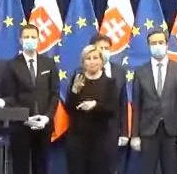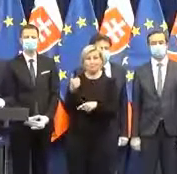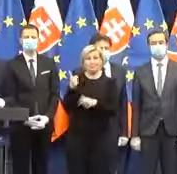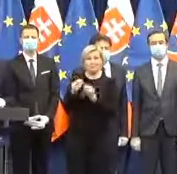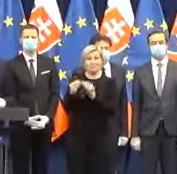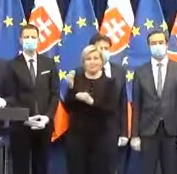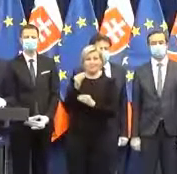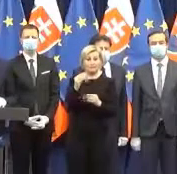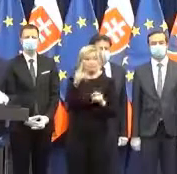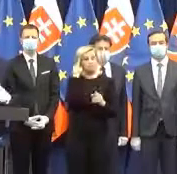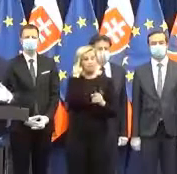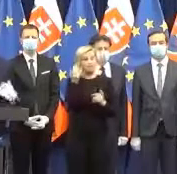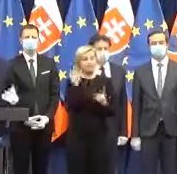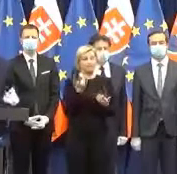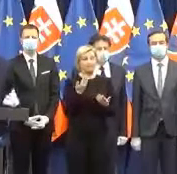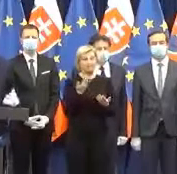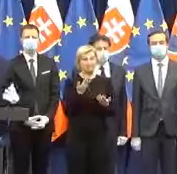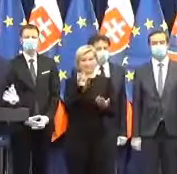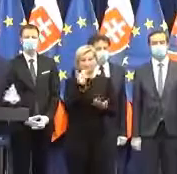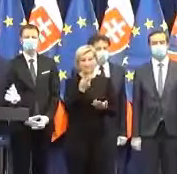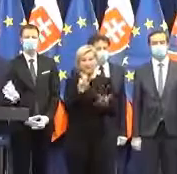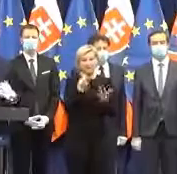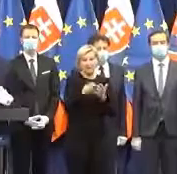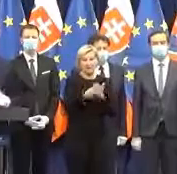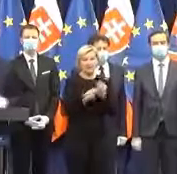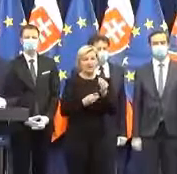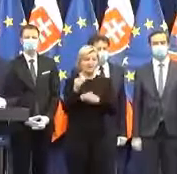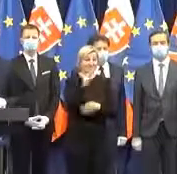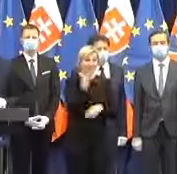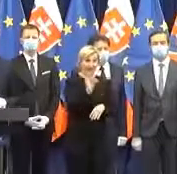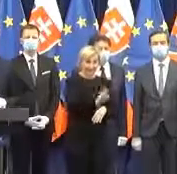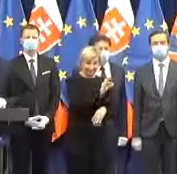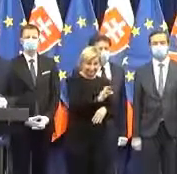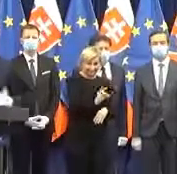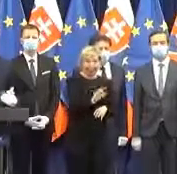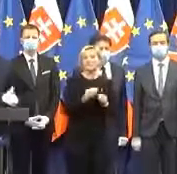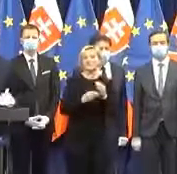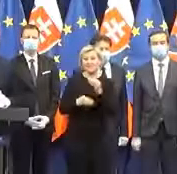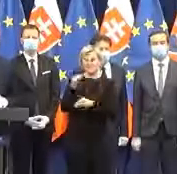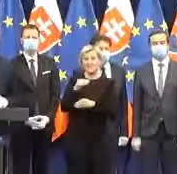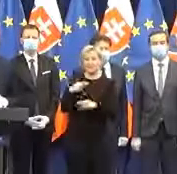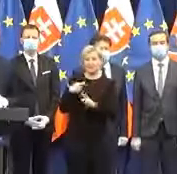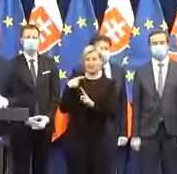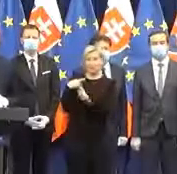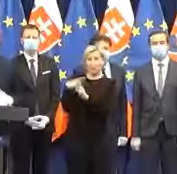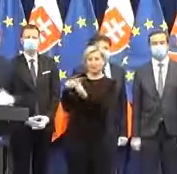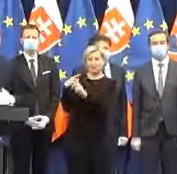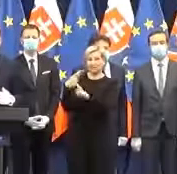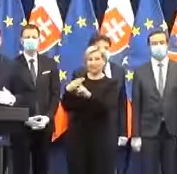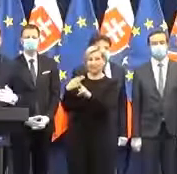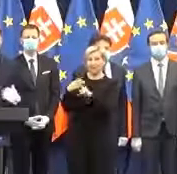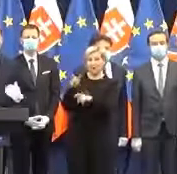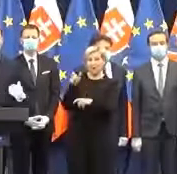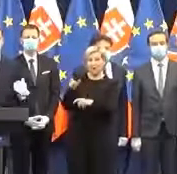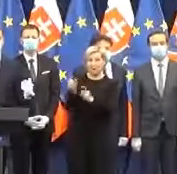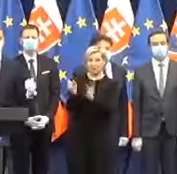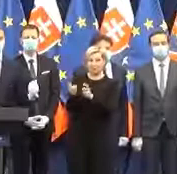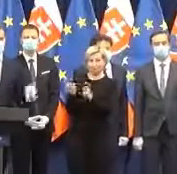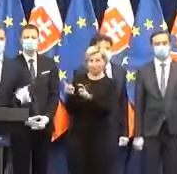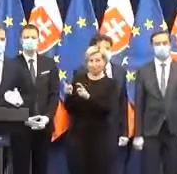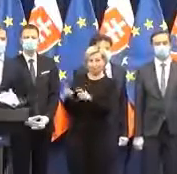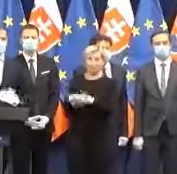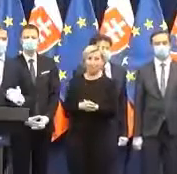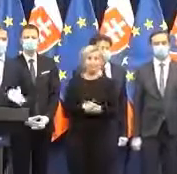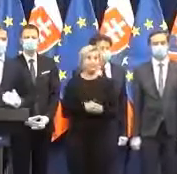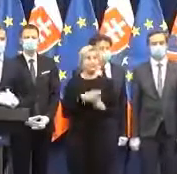platí, ak by sme testovali výrazne viac, mali by sme aj viac pozitívne testovaných. A to je to najväčšie riziko, že my máme